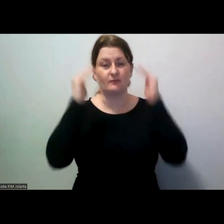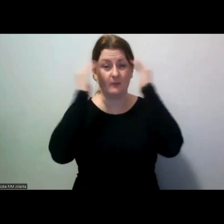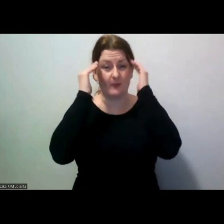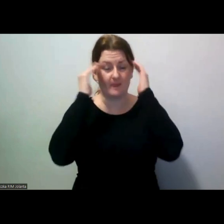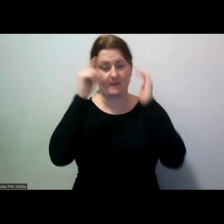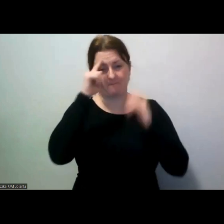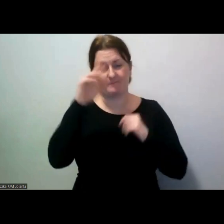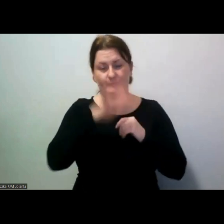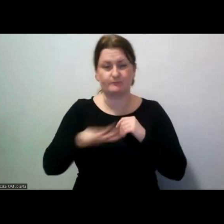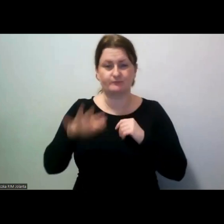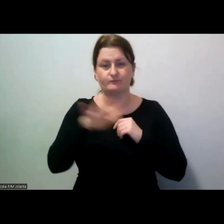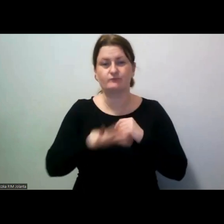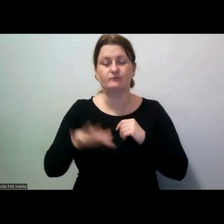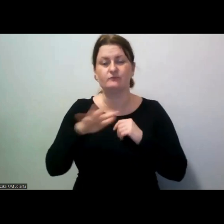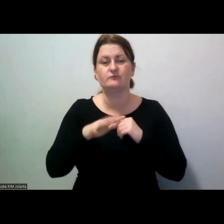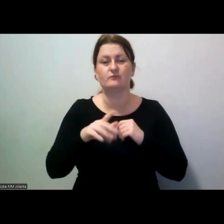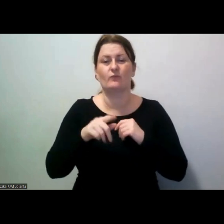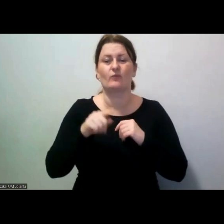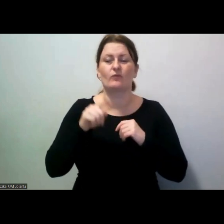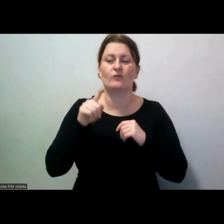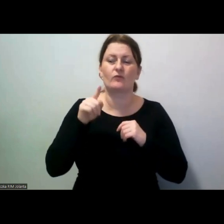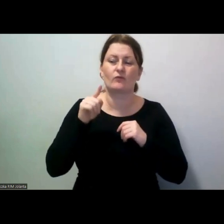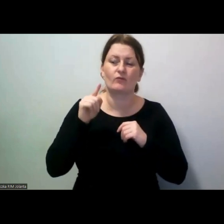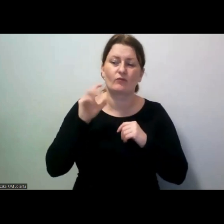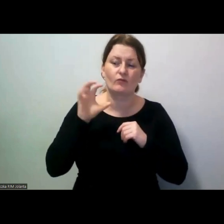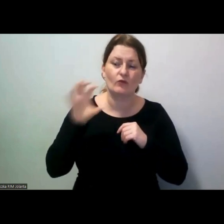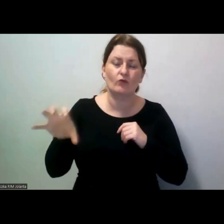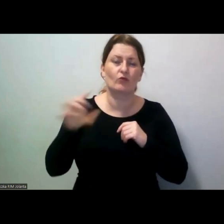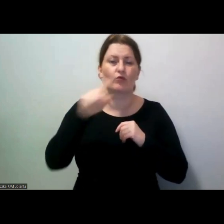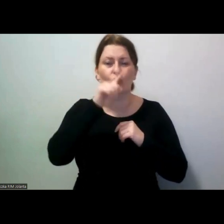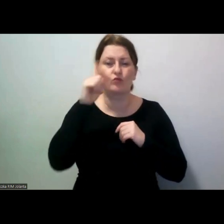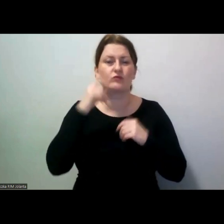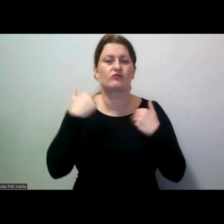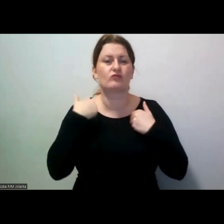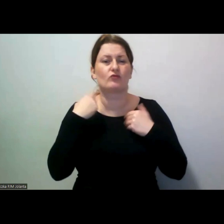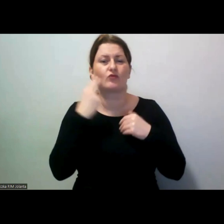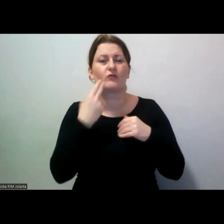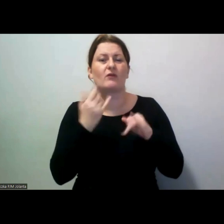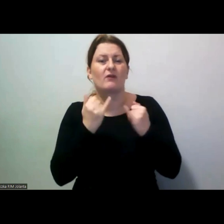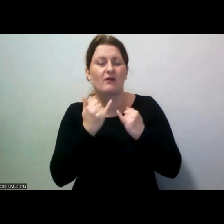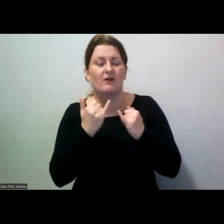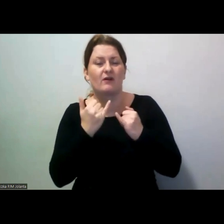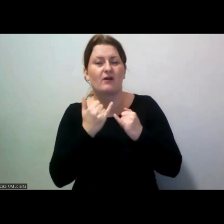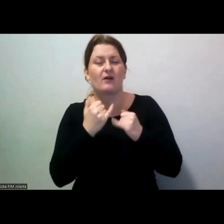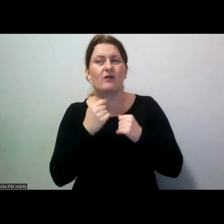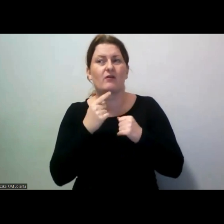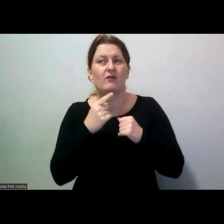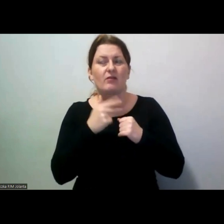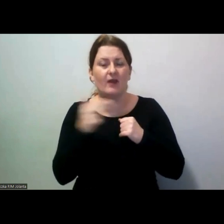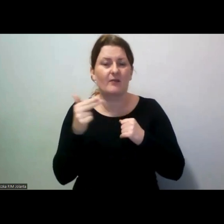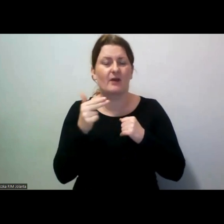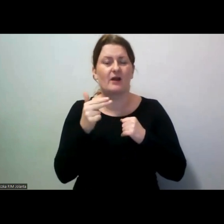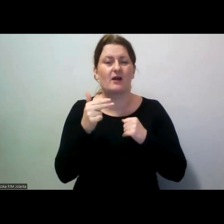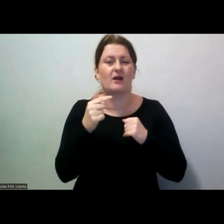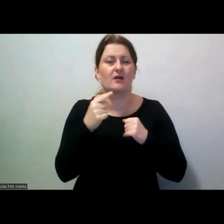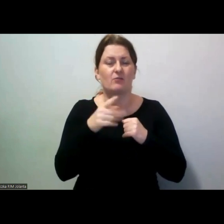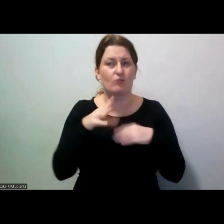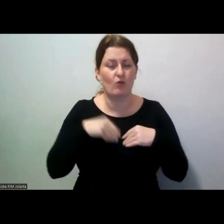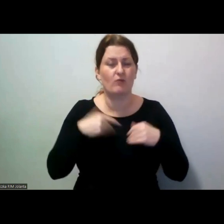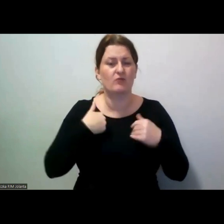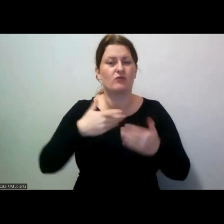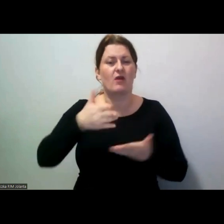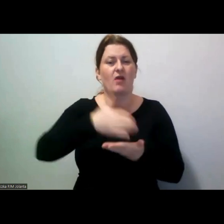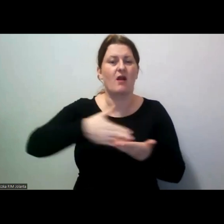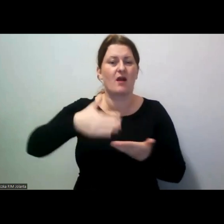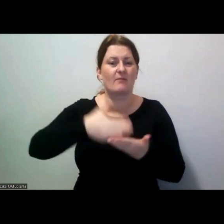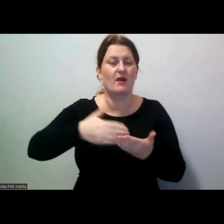społeczna dotycząca funkcjonowania społeczności głównej, głuchych, no, mogła być również takim elementem, o którym